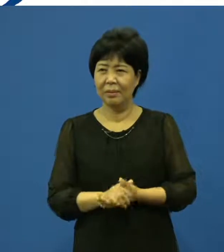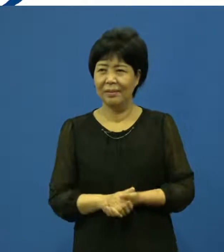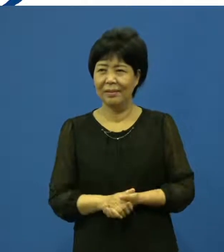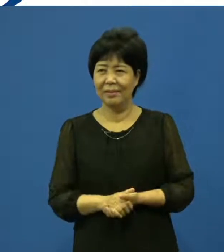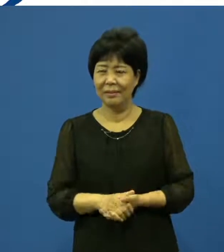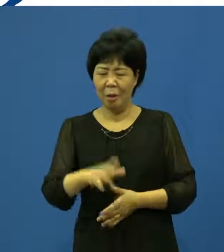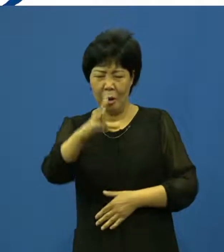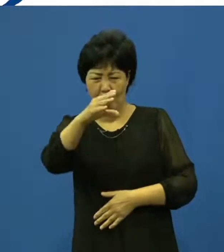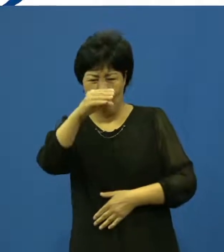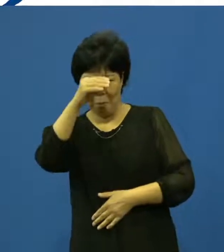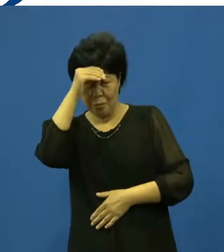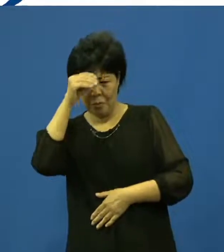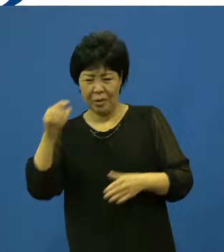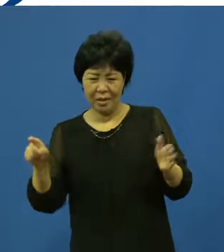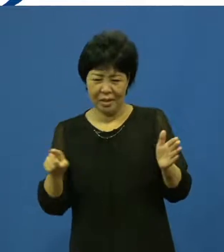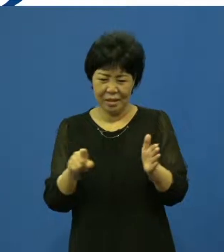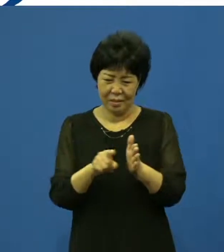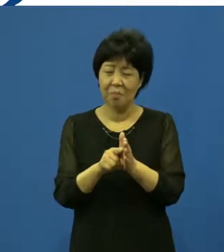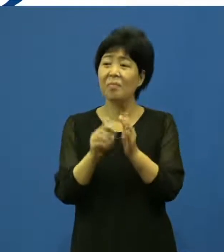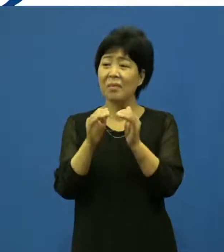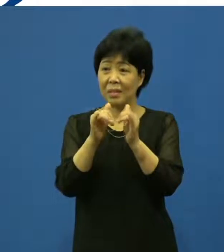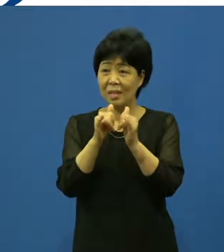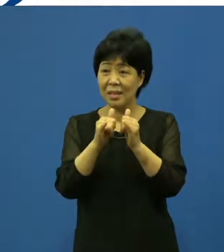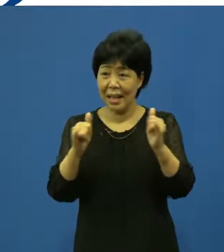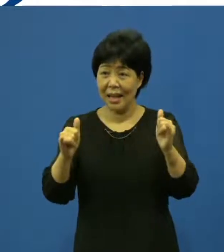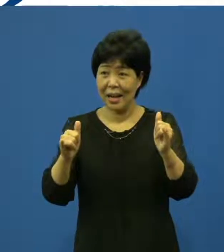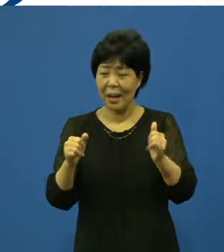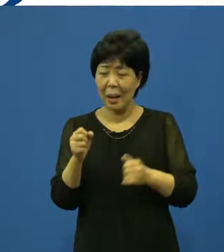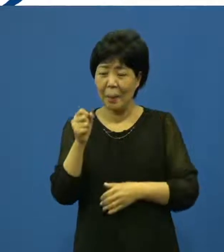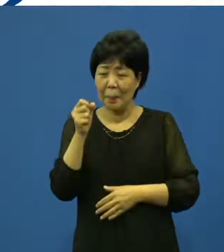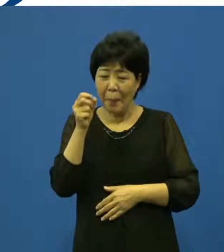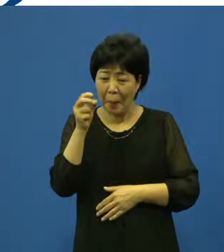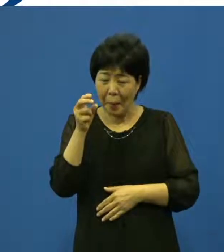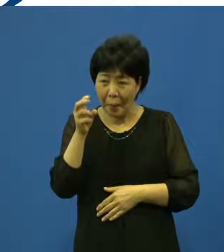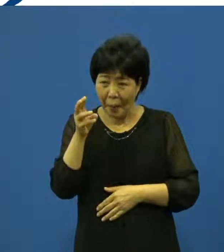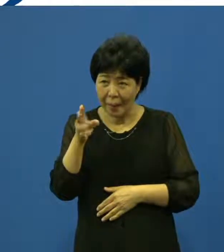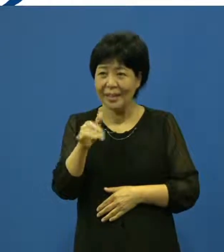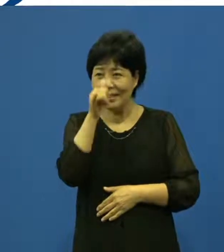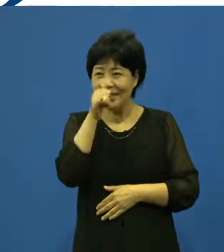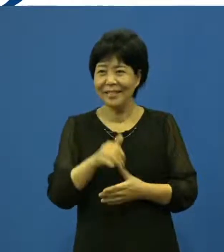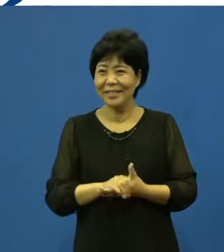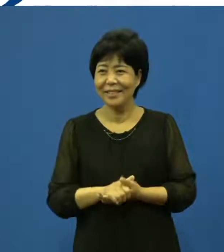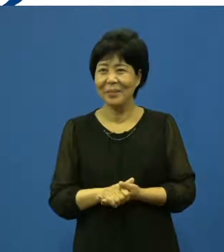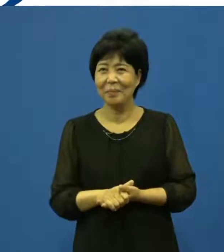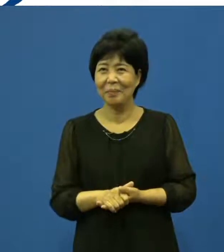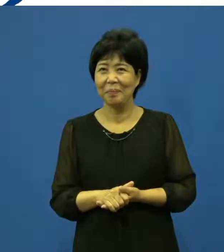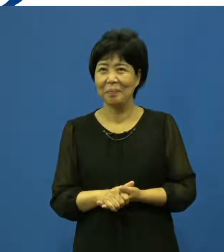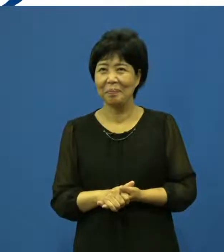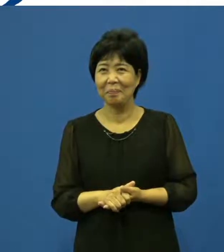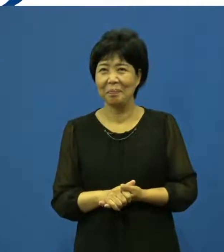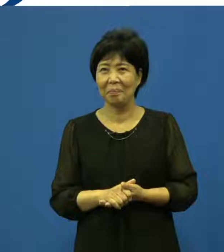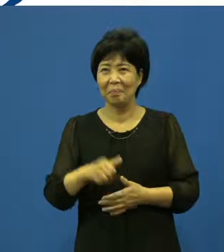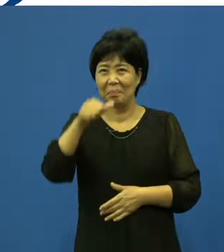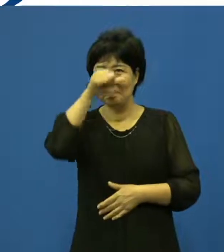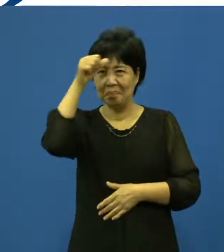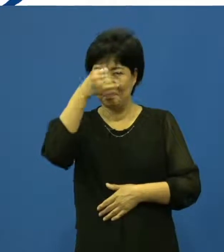모범신자의 리스트가 있습니다. 몇 가지 카테고리에 들어오면 중직자가 될 수도